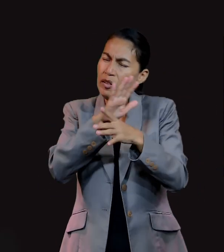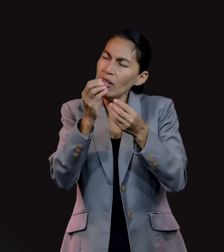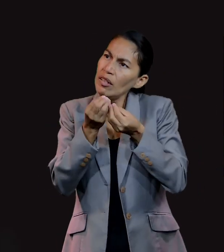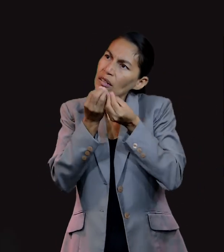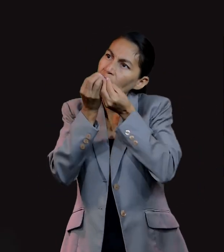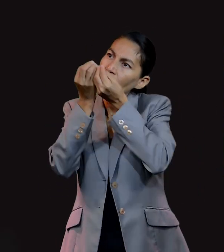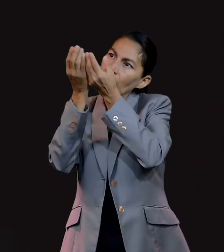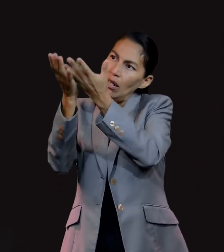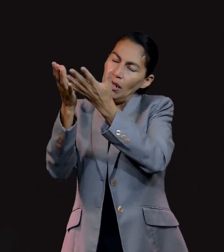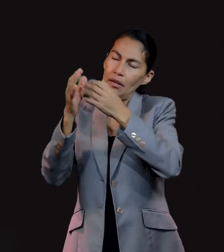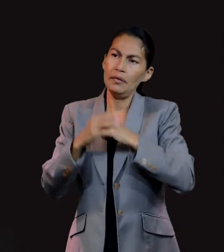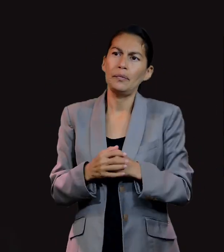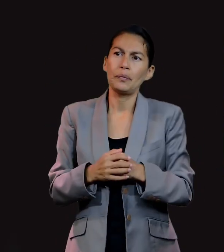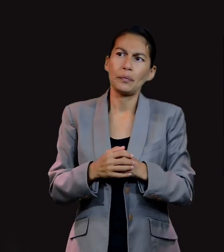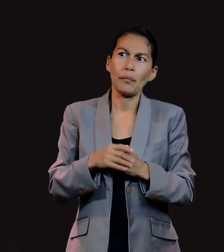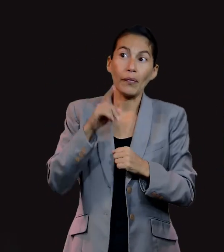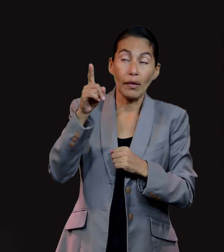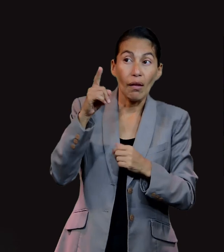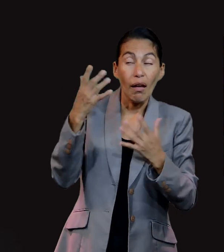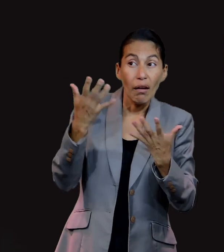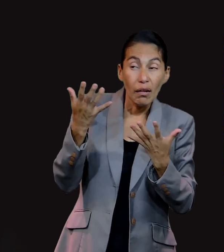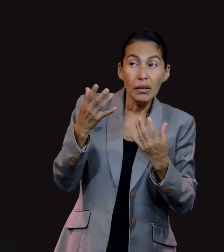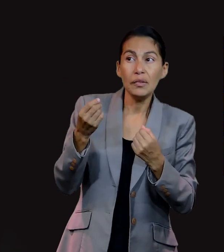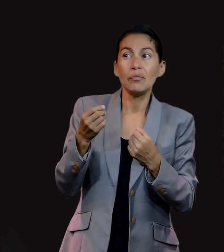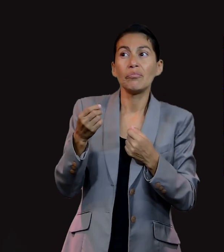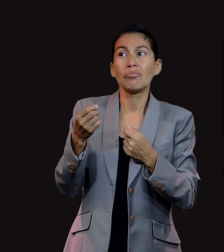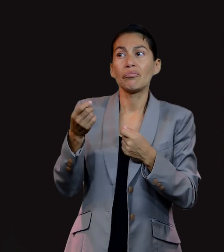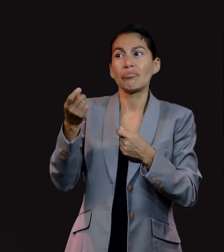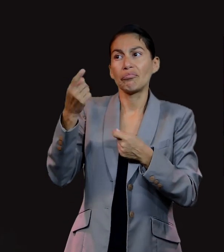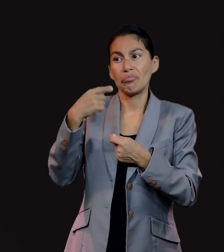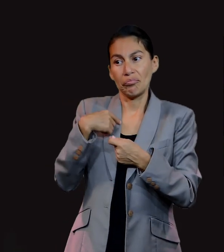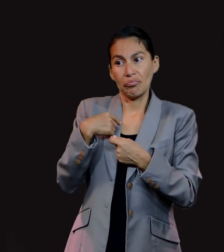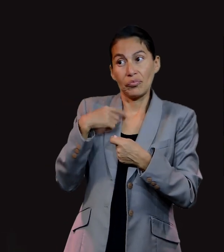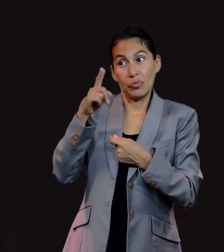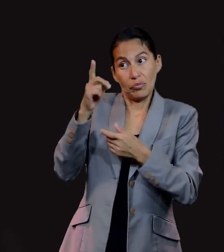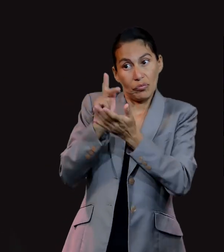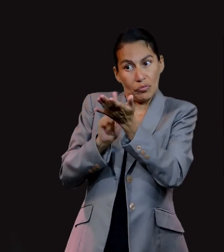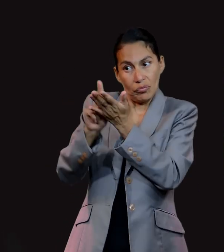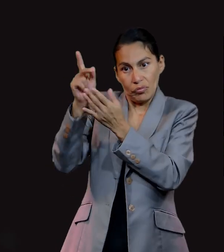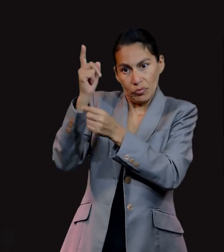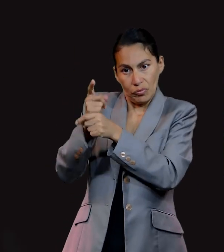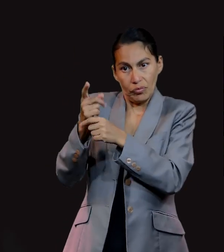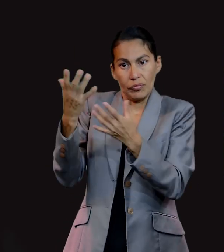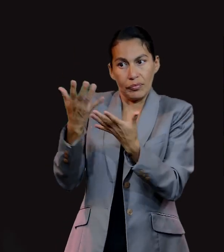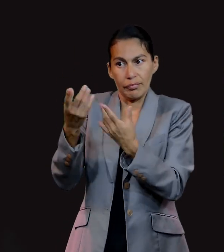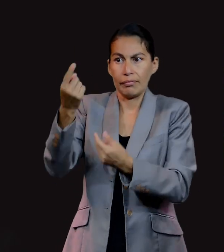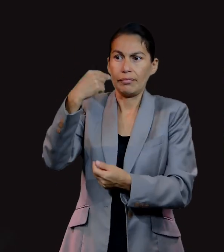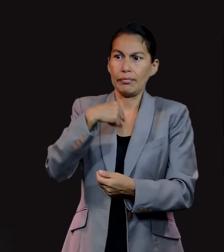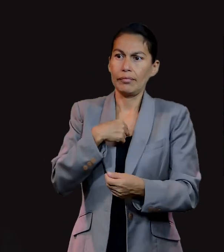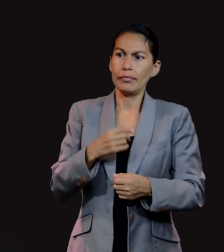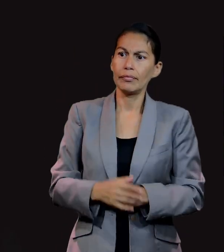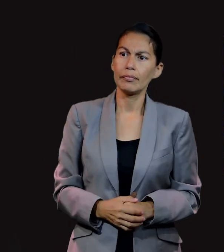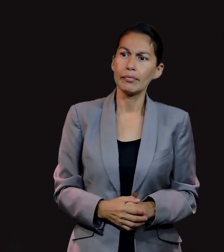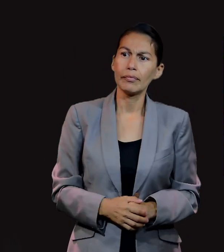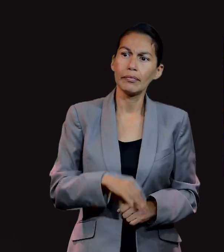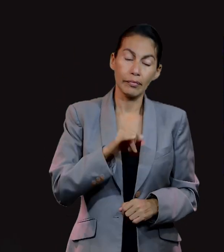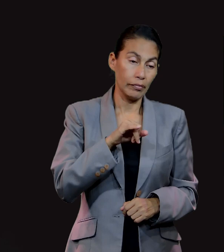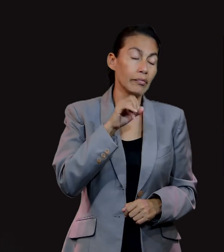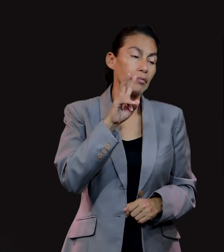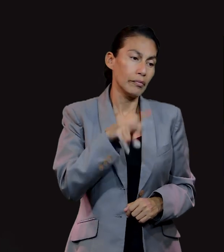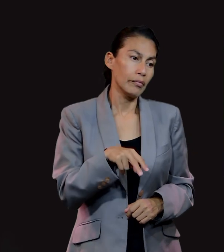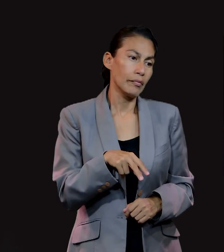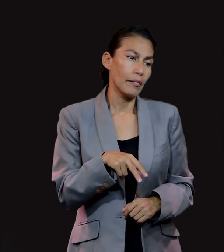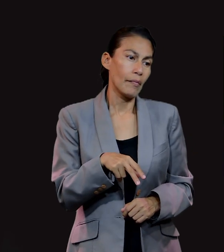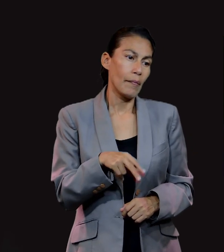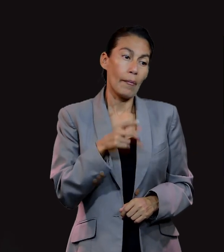y finalmente él va obrando el querer como el hacer según su buena voluntad en su vida. Definitivamente